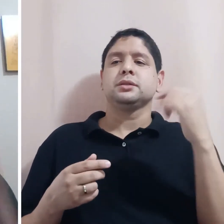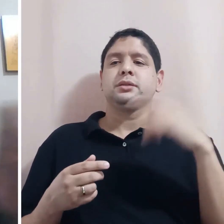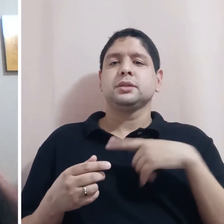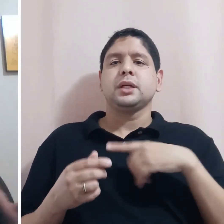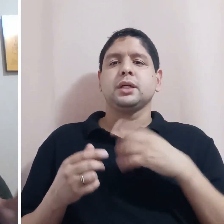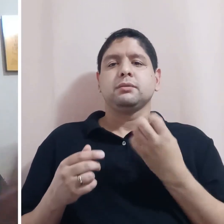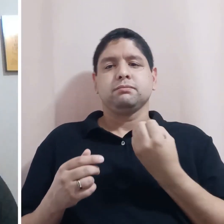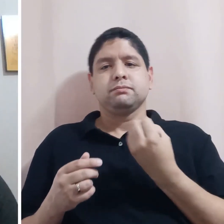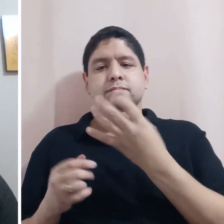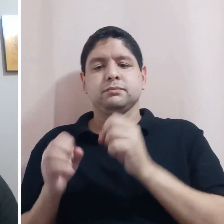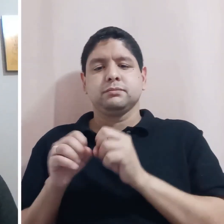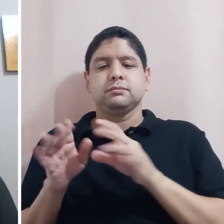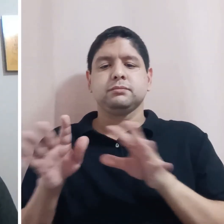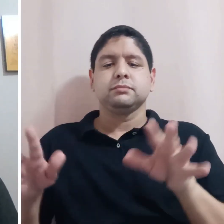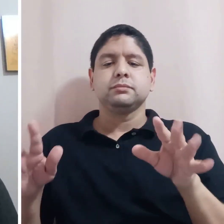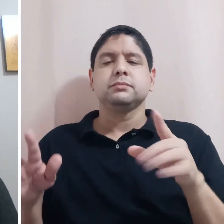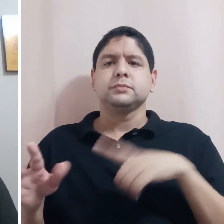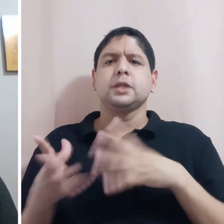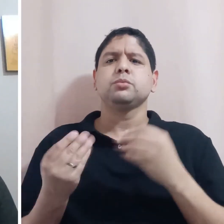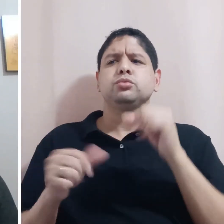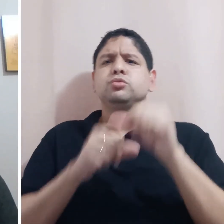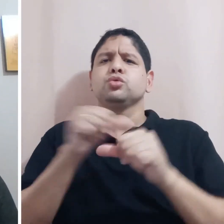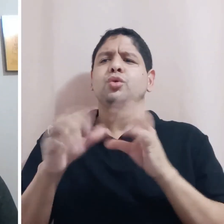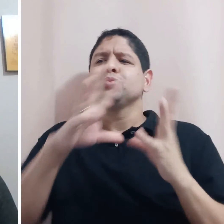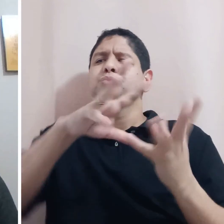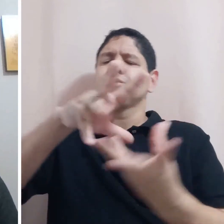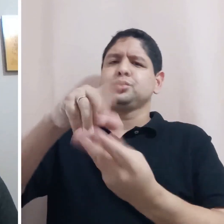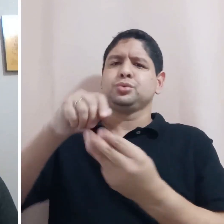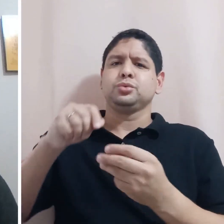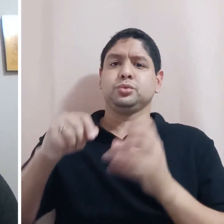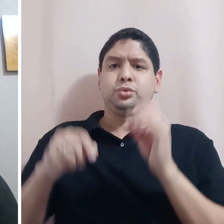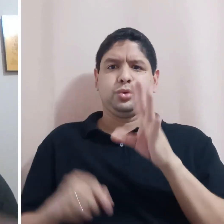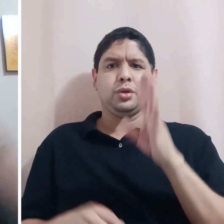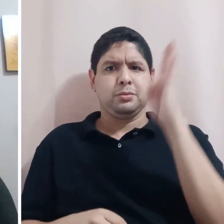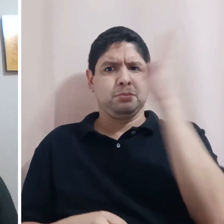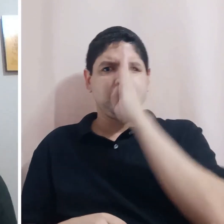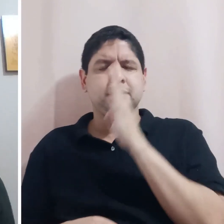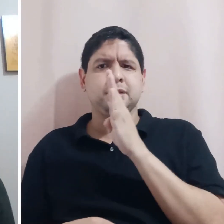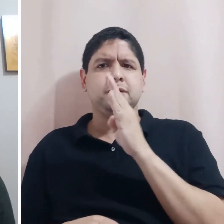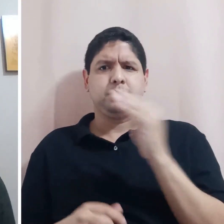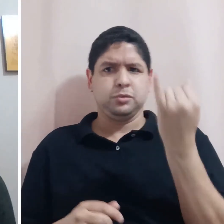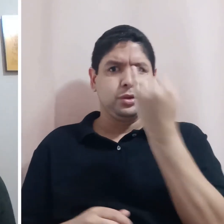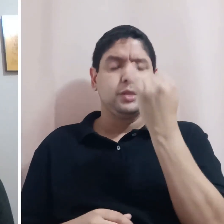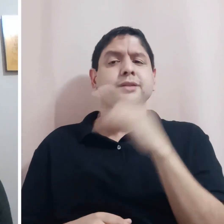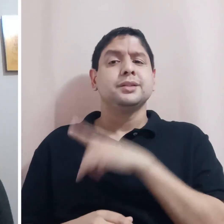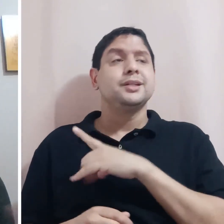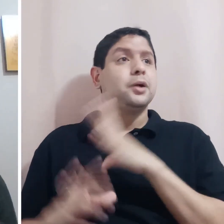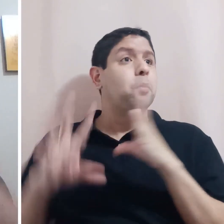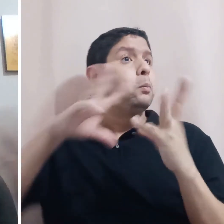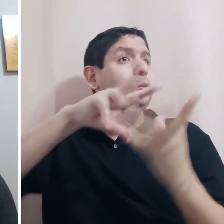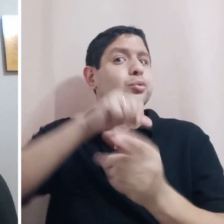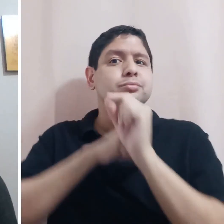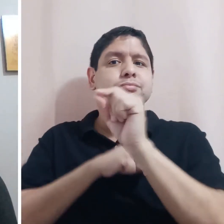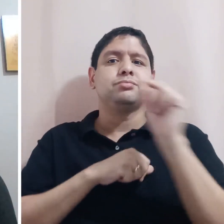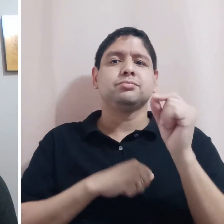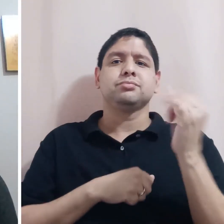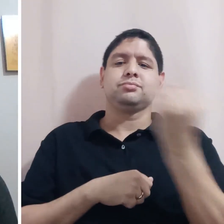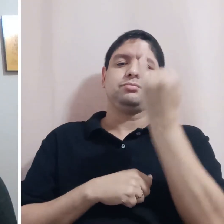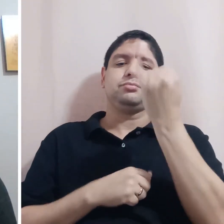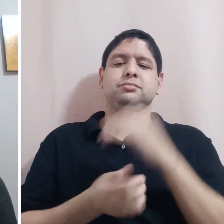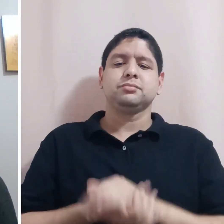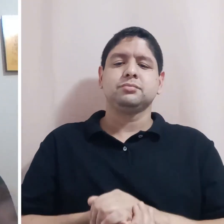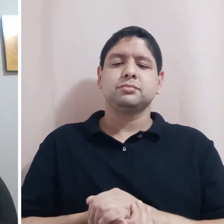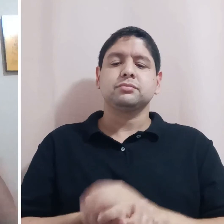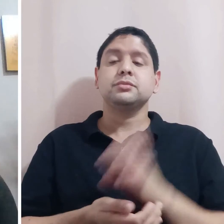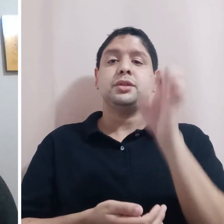gente pensar então um pouco aí qual a importância, né, dessa expansão marítima. A importância que ela mudou o mundo, né? Não só o Brasil, não foi só